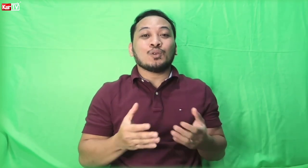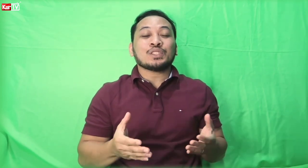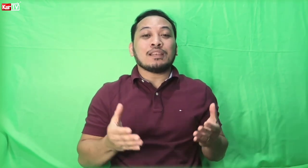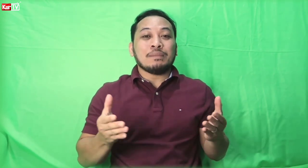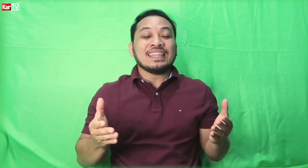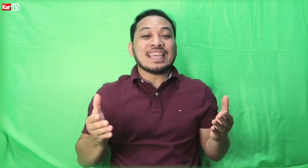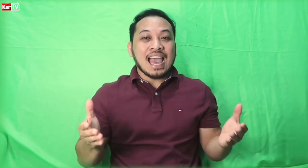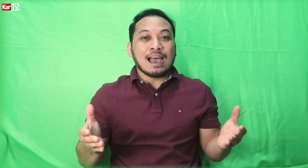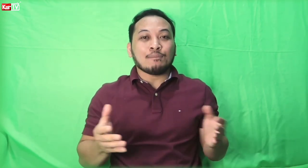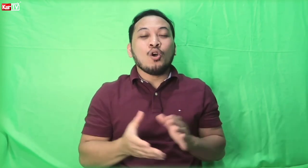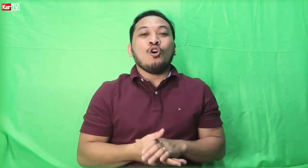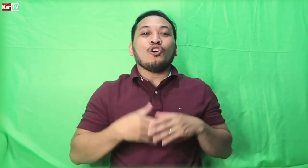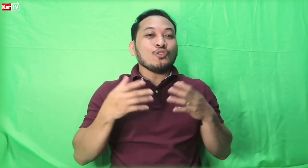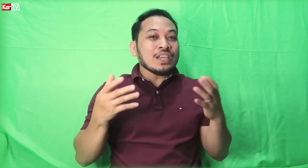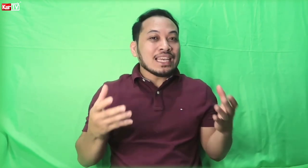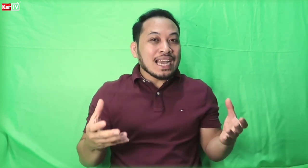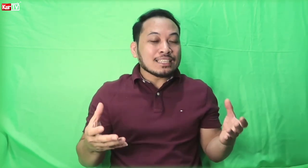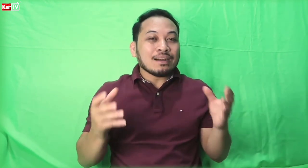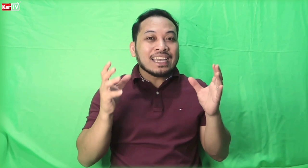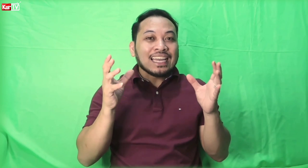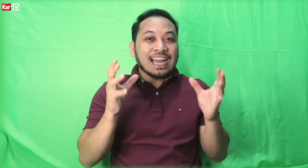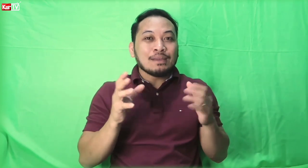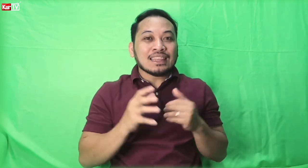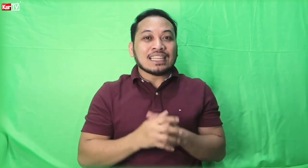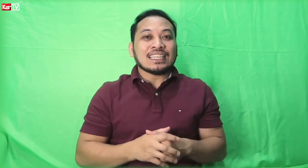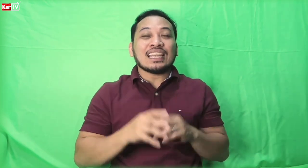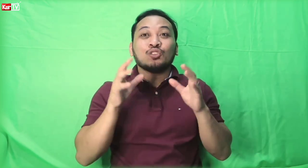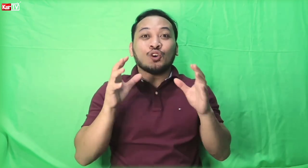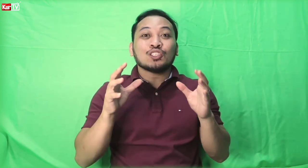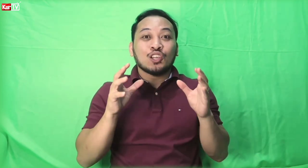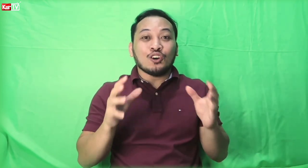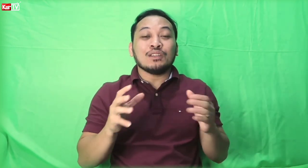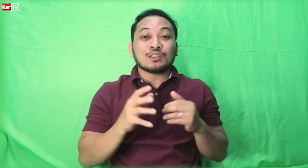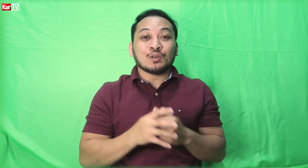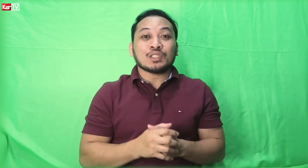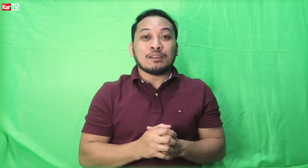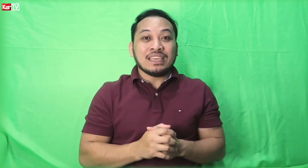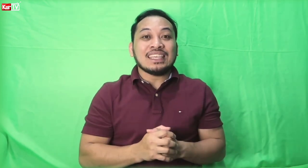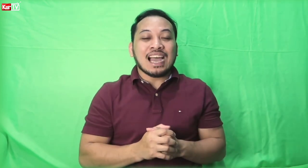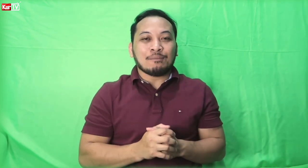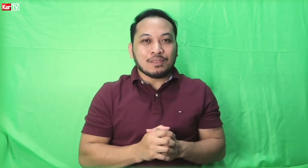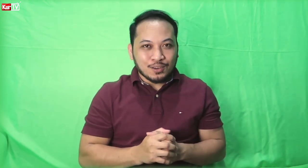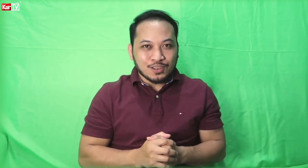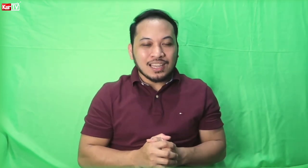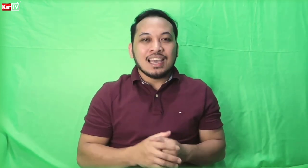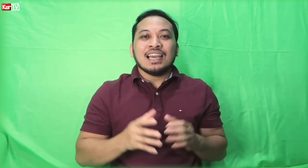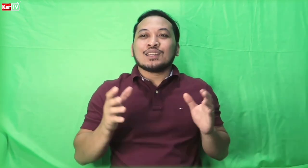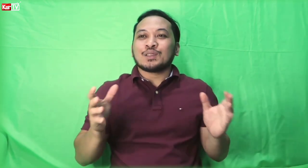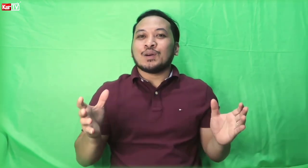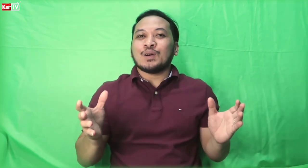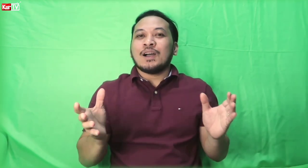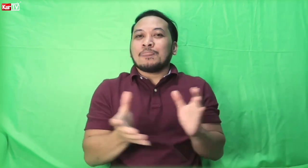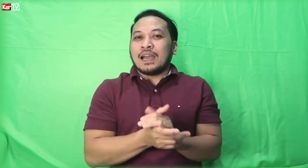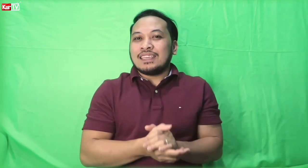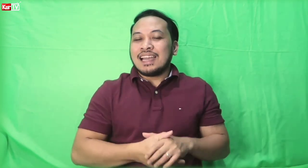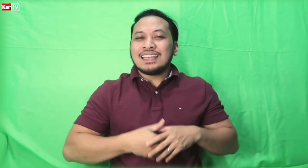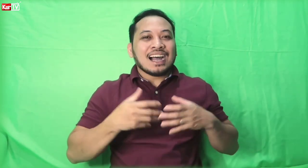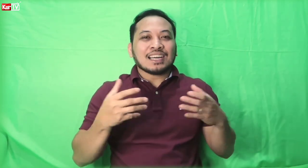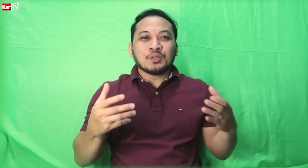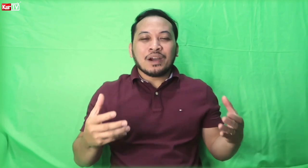social media app o yung ilan sa mga ginagamit natin na nandoon sa loob ng social media app na yon. So, ayan, nakakatuwa